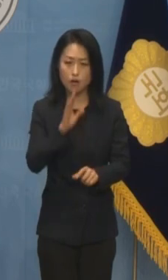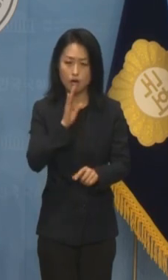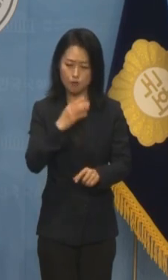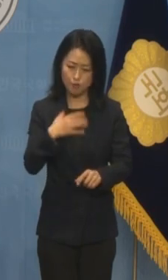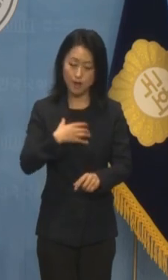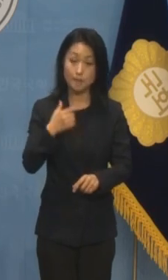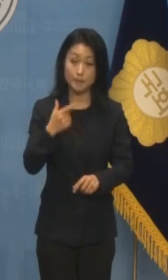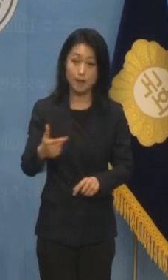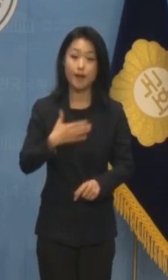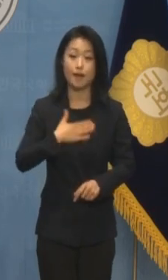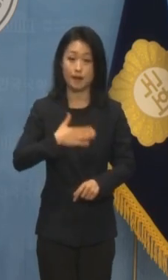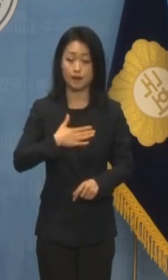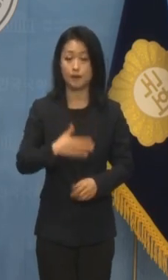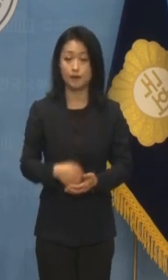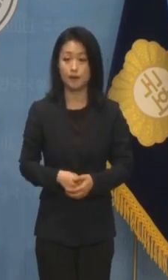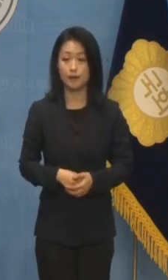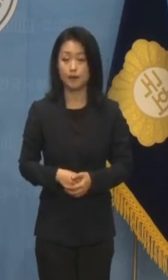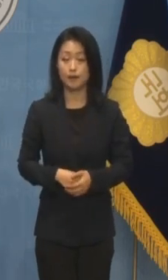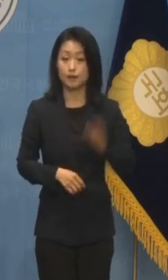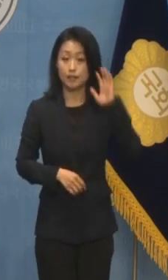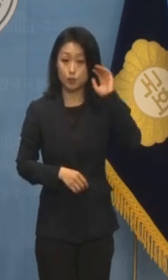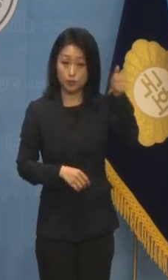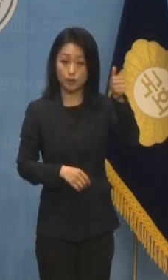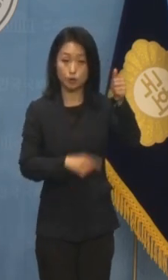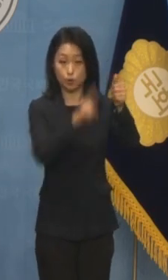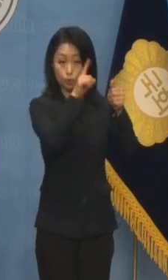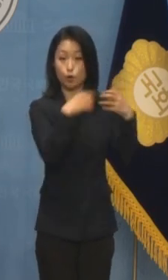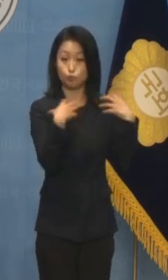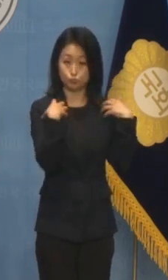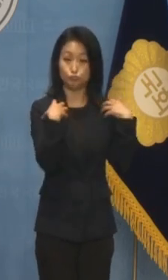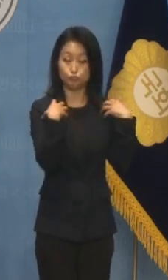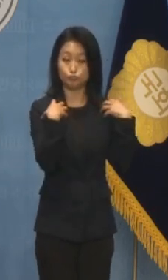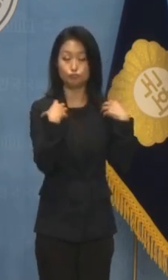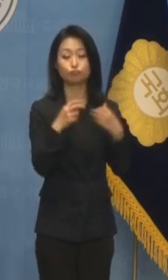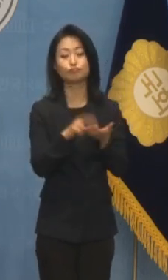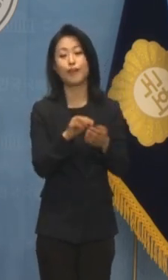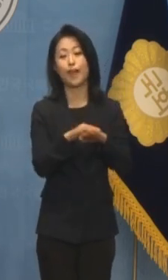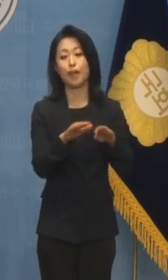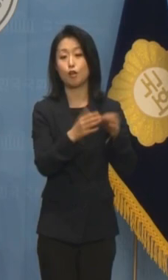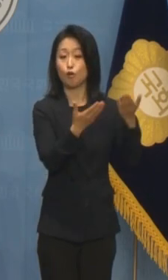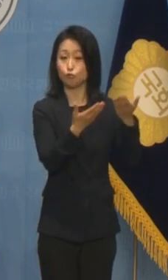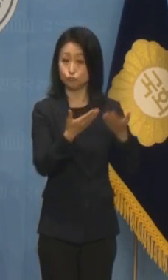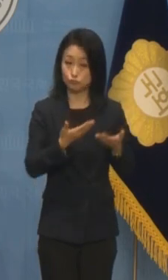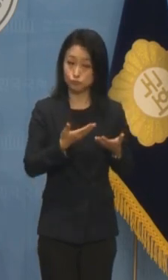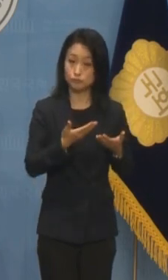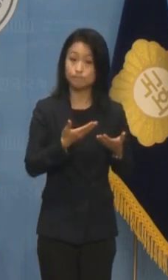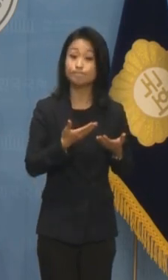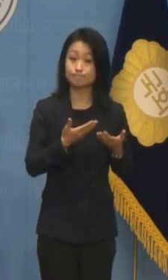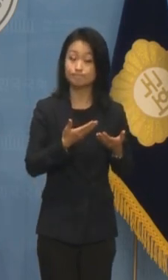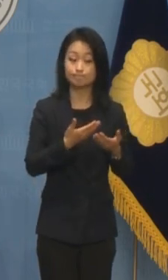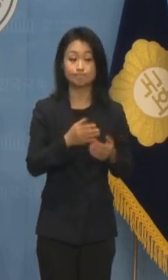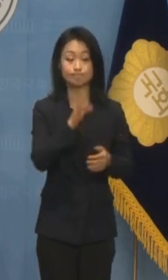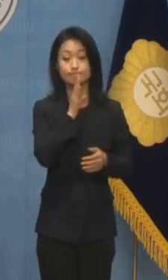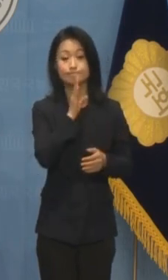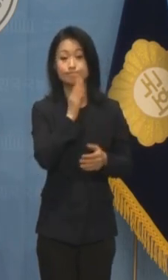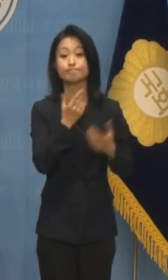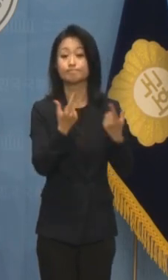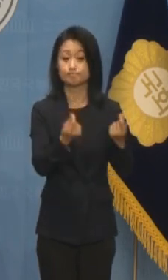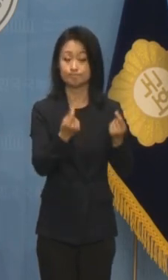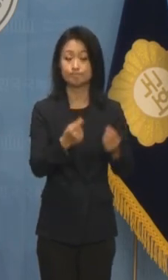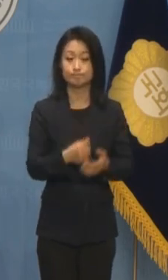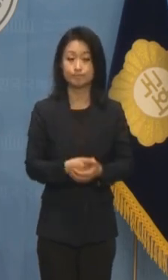지 오래되었습니다. 대통령과 정부가 나서 대책을 마련해 보겠다는 것도 지극히